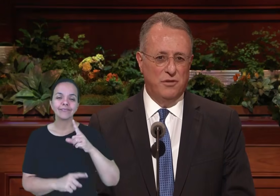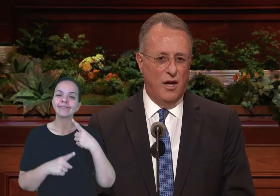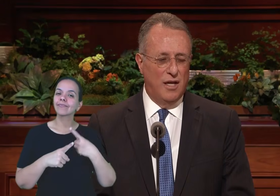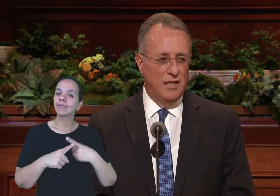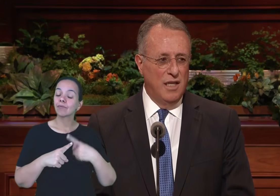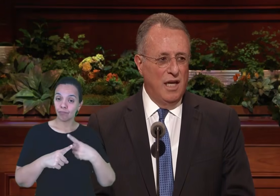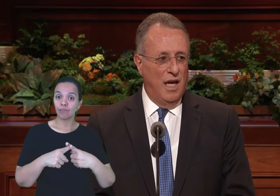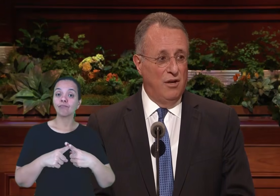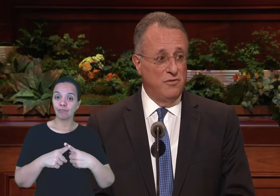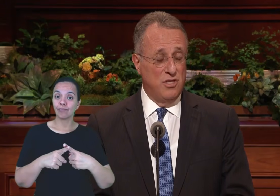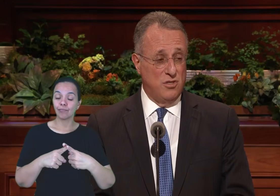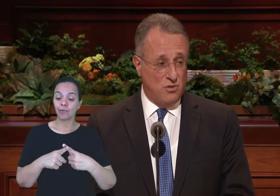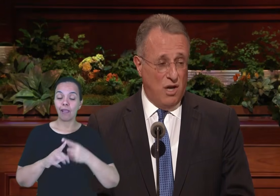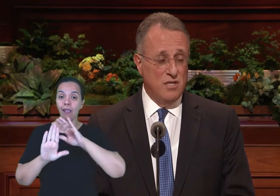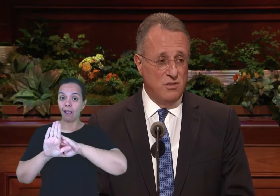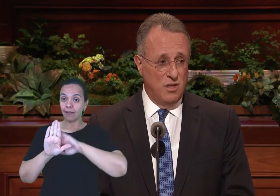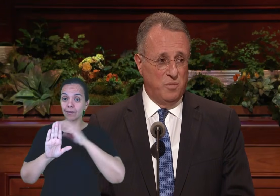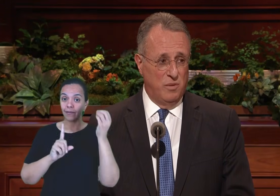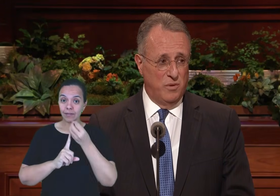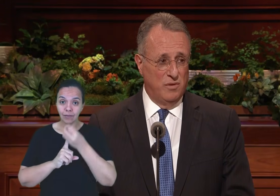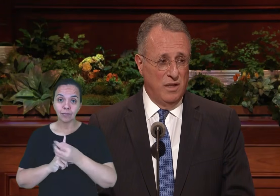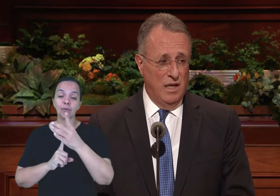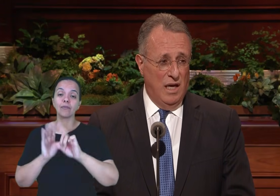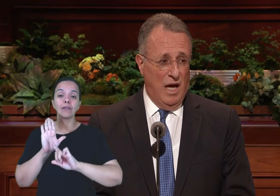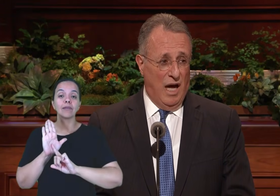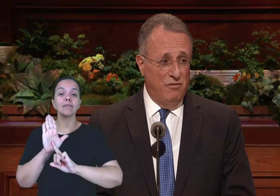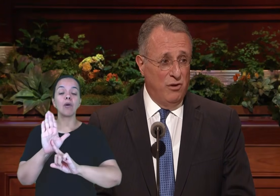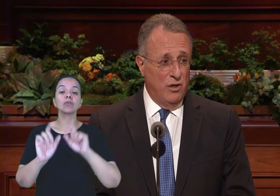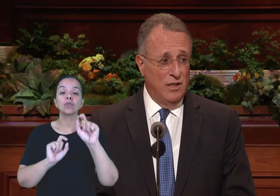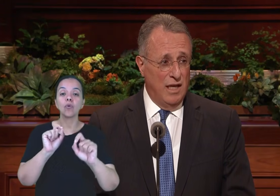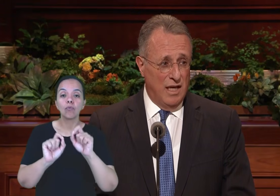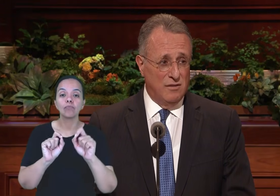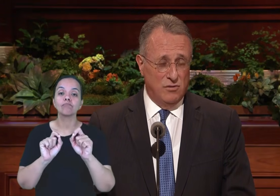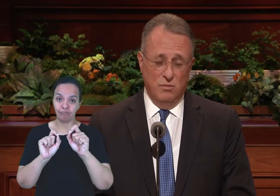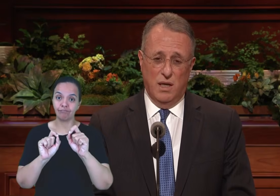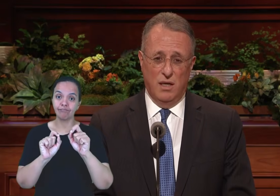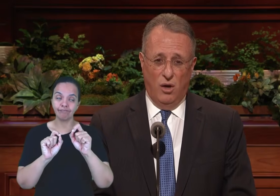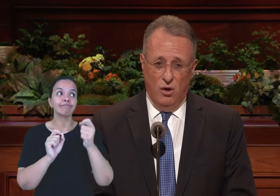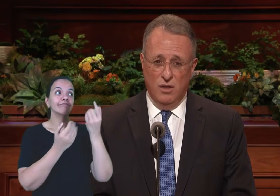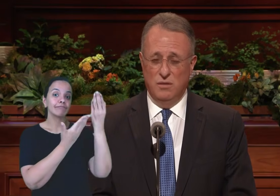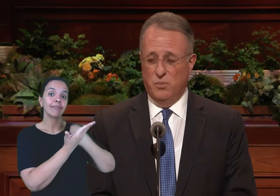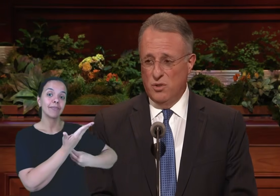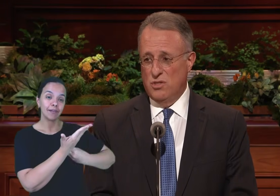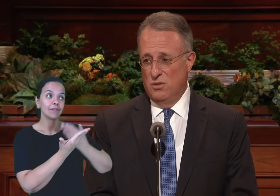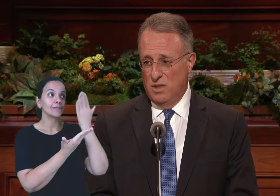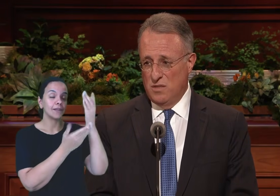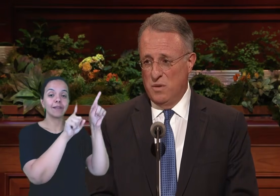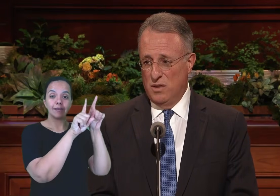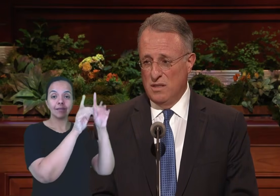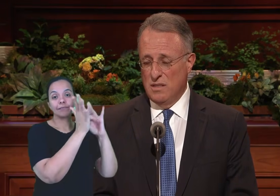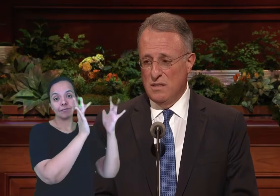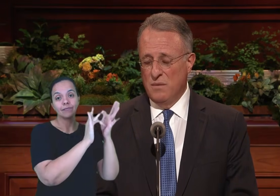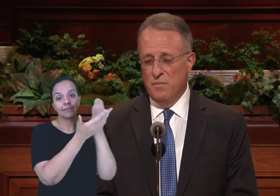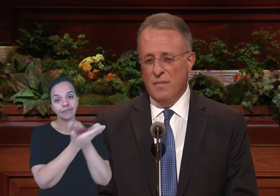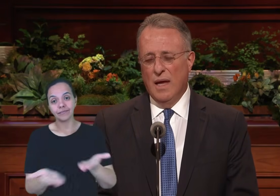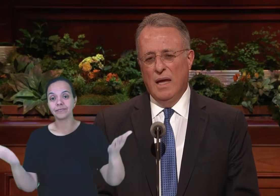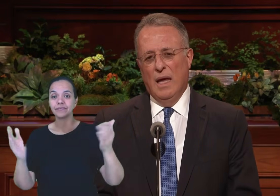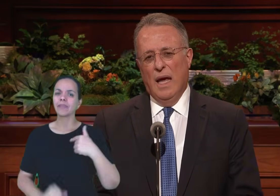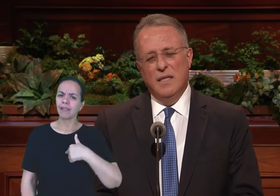tornam as promessas e a verdadeira natureza de Deus e de Jesus Cristo conhecidas a seu povo. Aprendi isso por meio de minhas